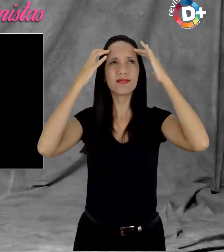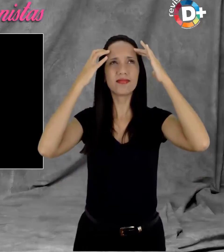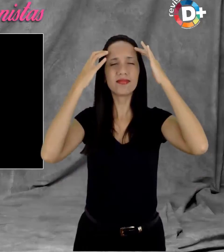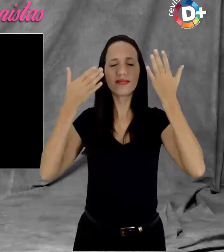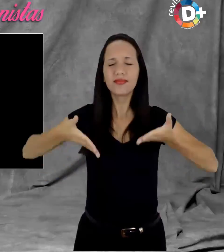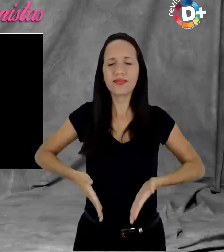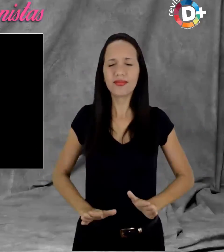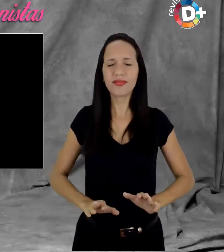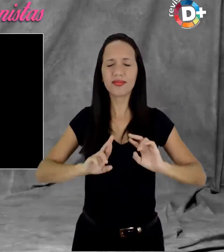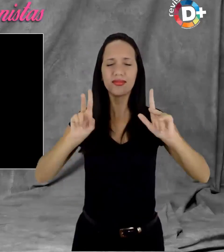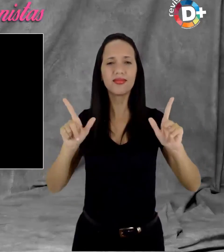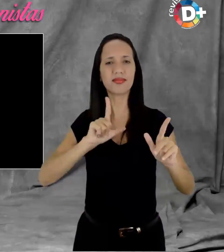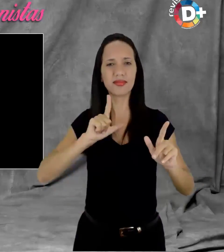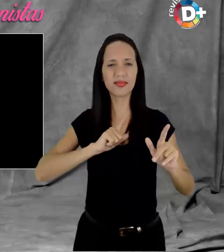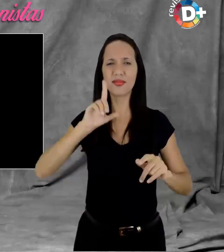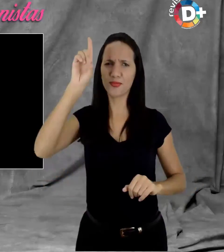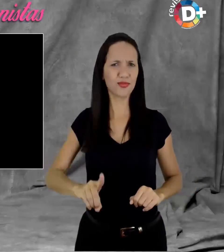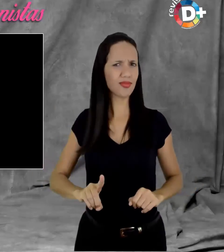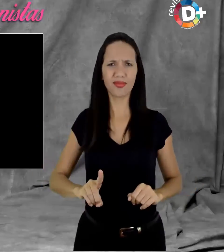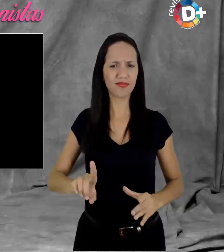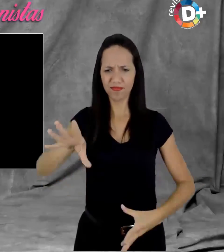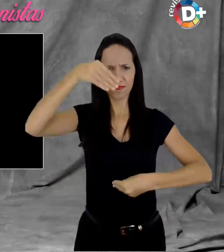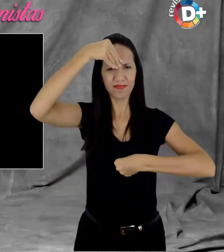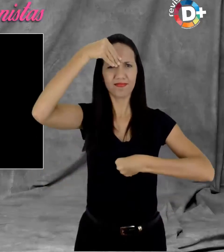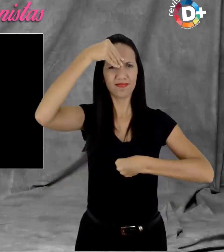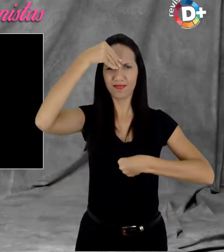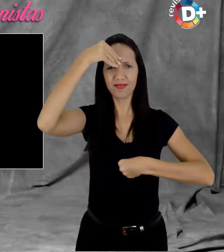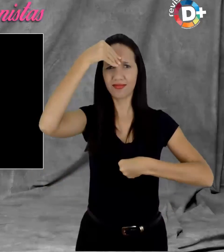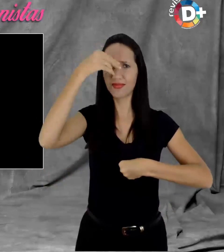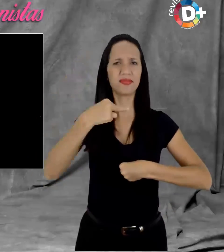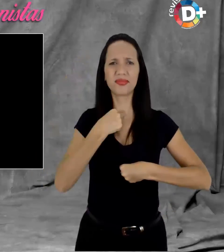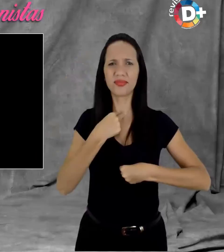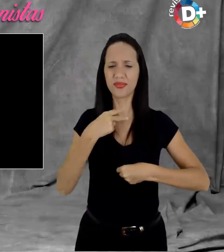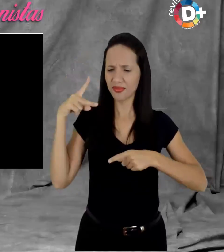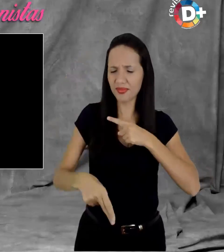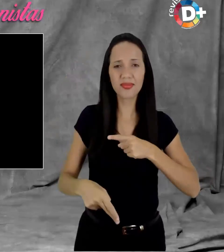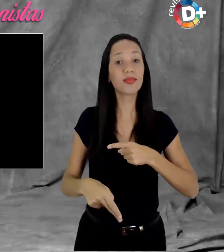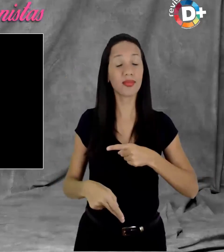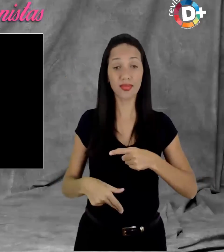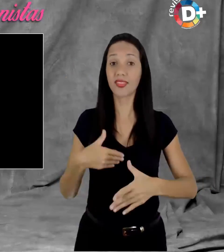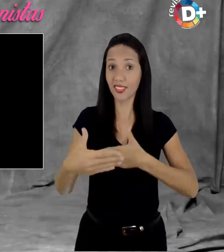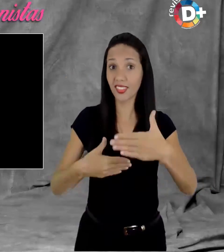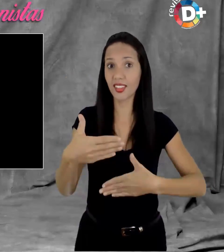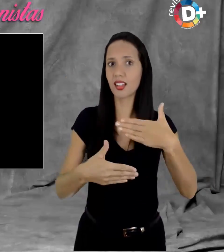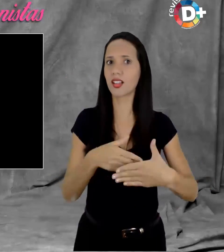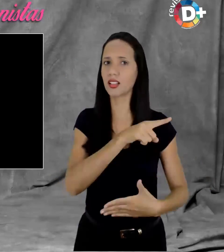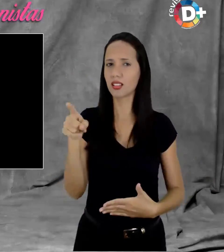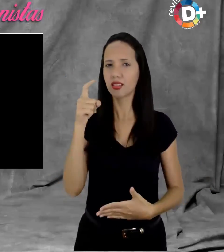a qual se nasce, é um direito intransferível e inadiável. É urgente desconstruir o mito